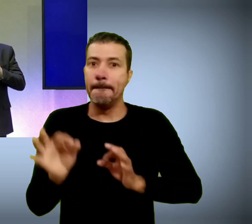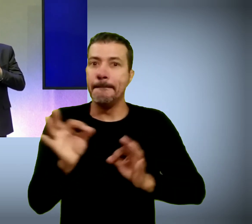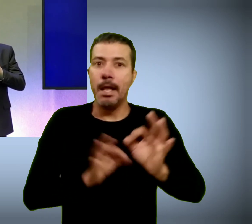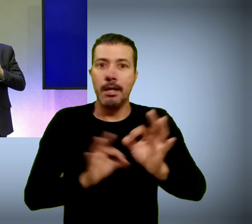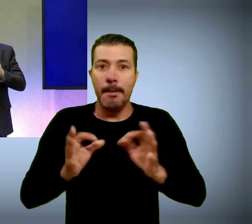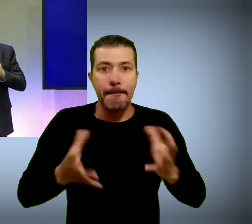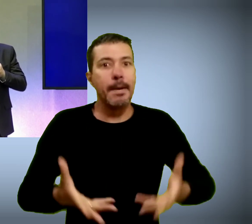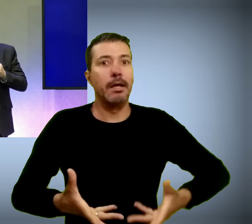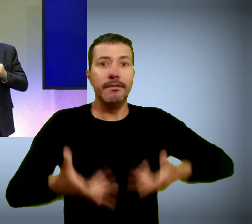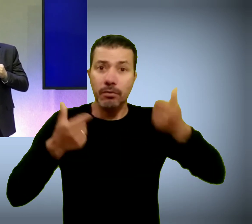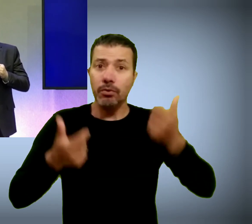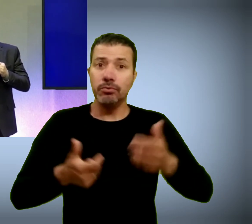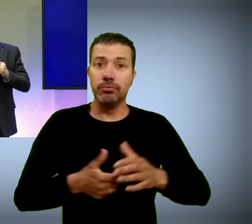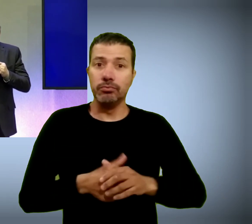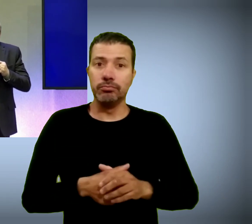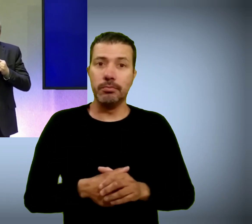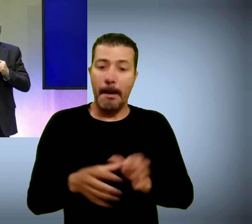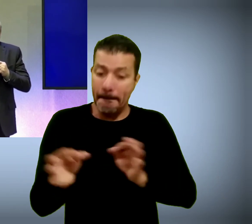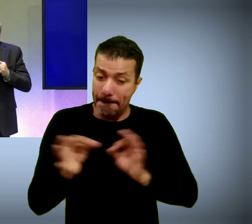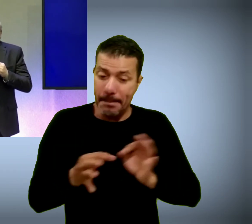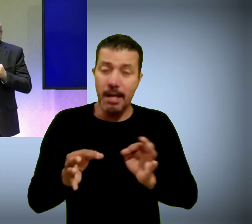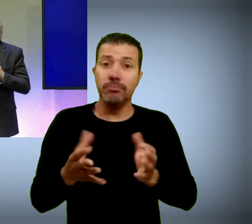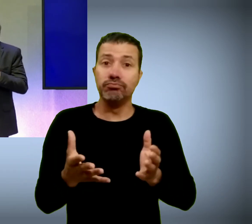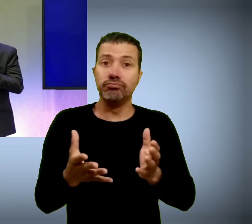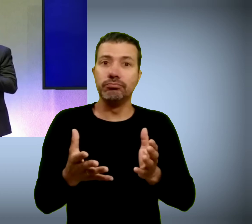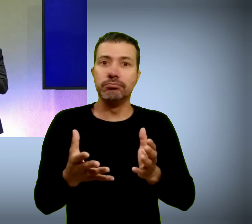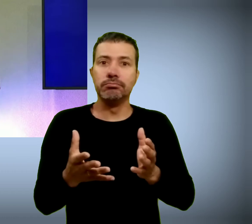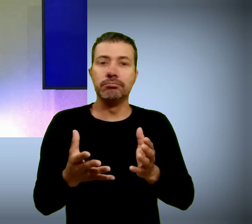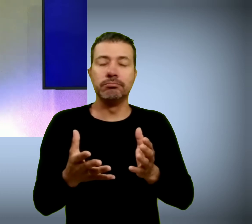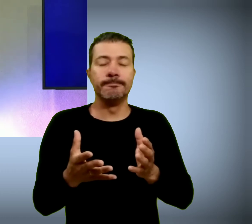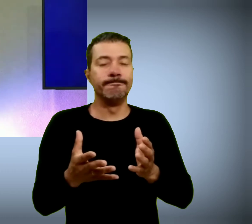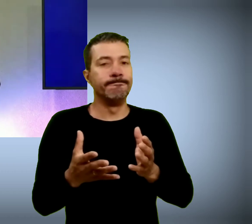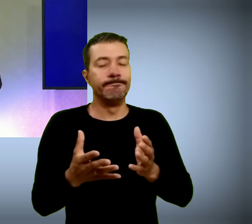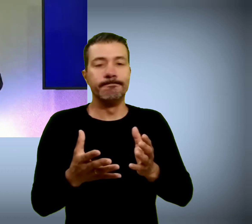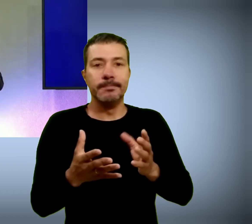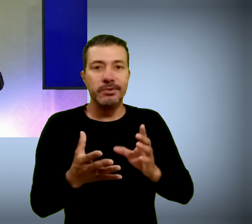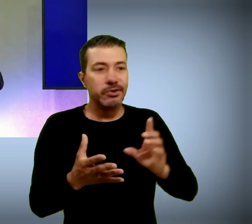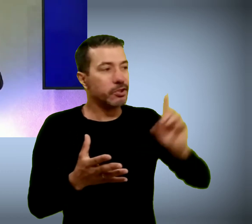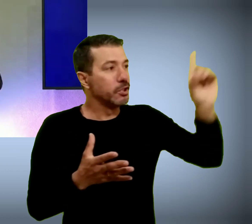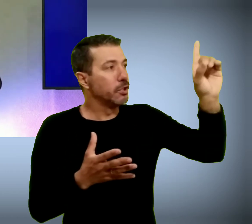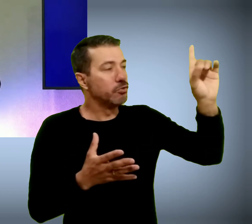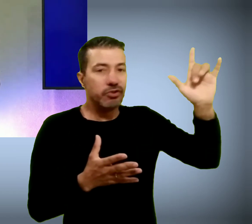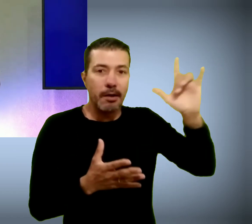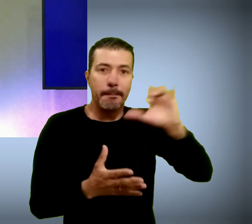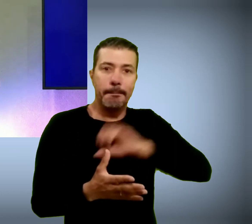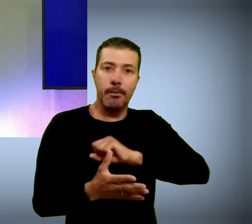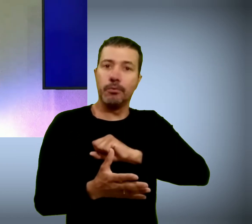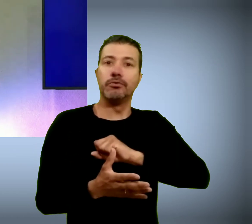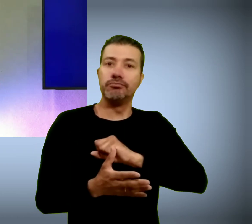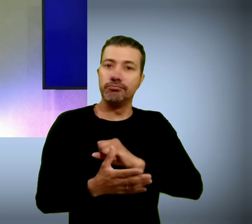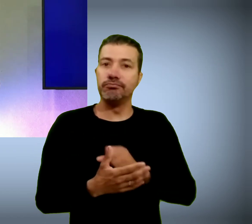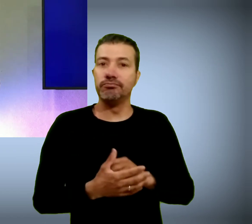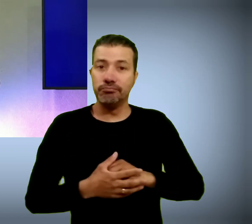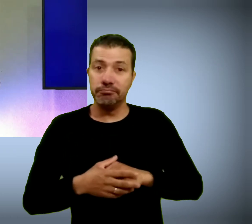é maravilhoso. Esse plano é sobrenatural. E só pode vir de um Deus de amor, percebe?